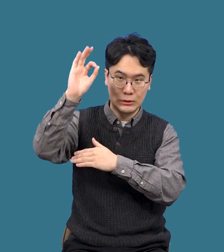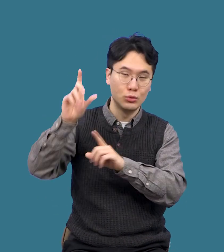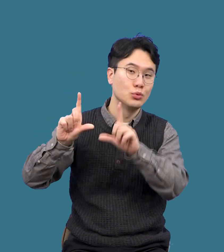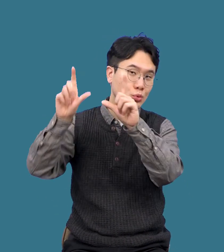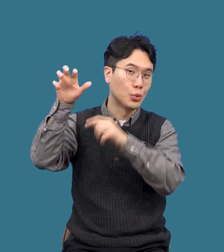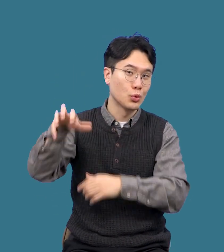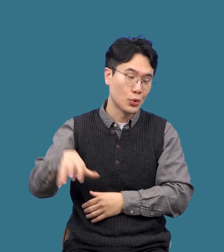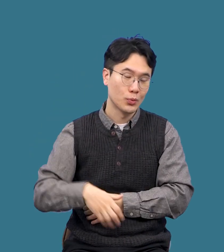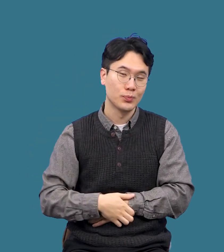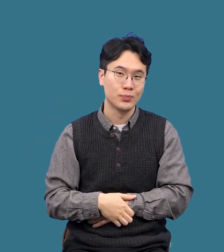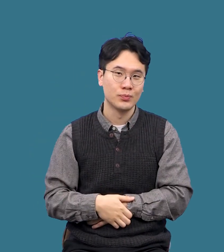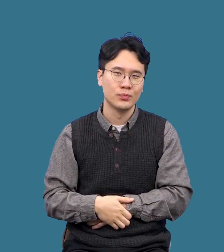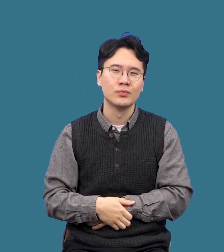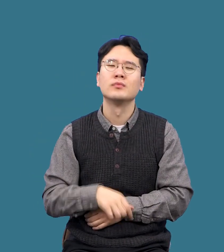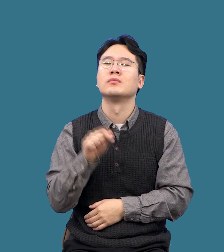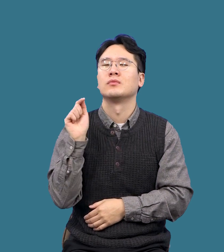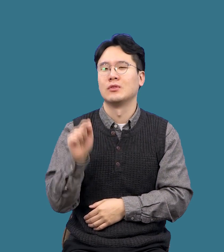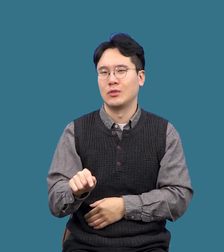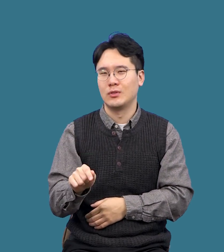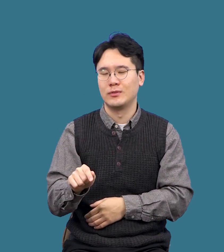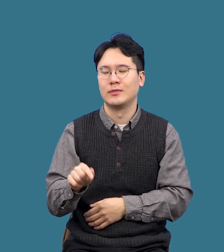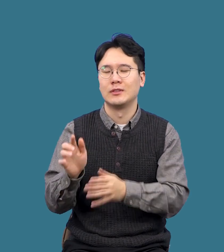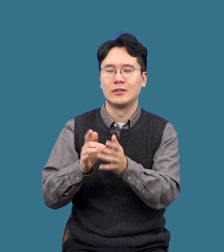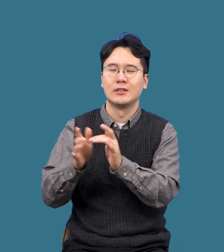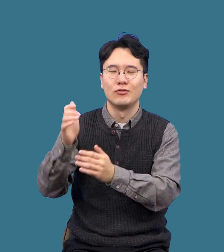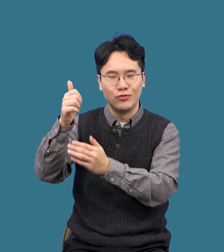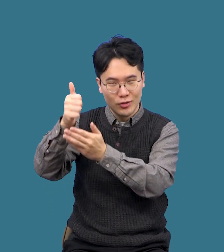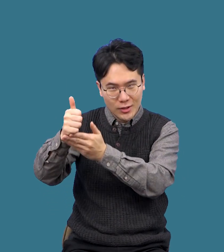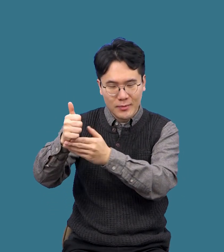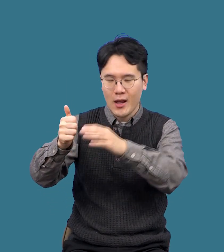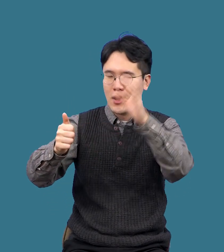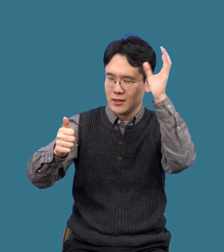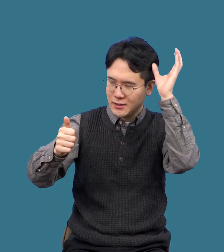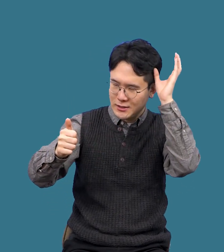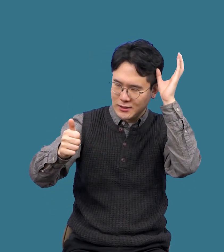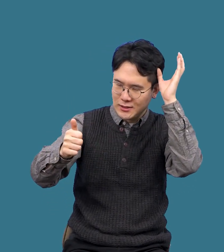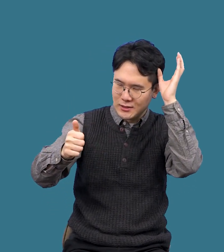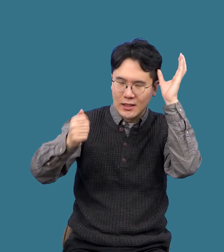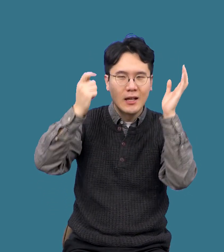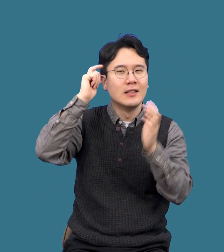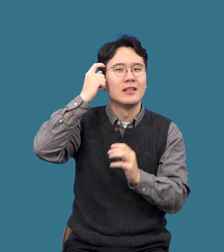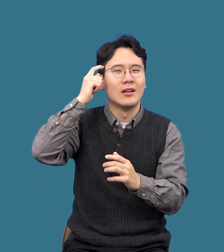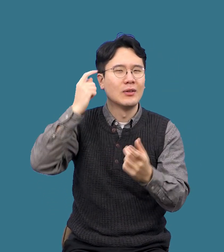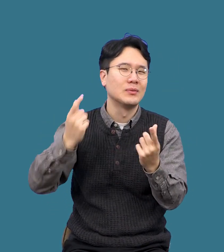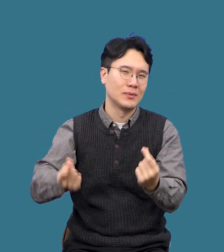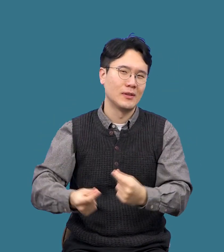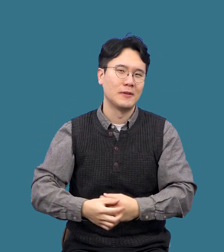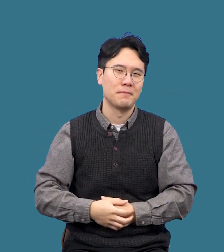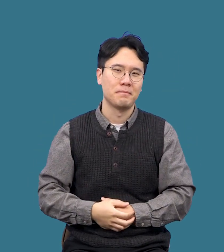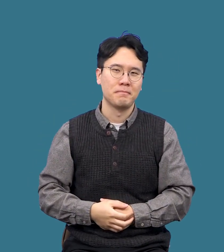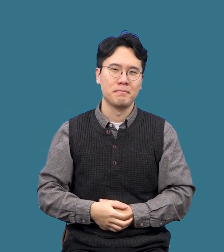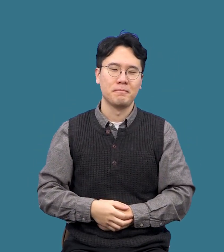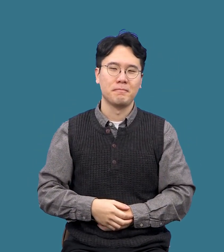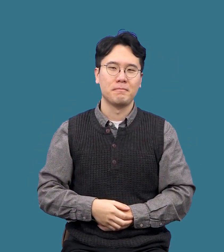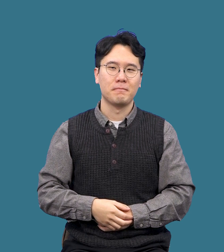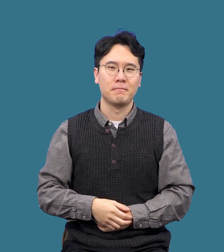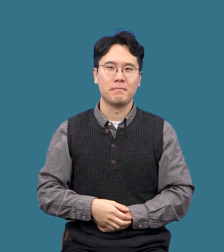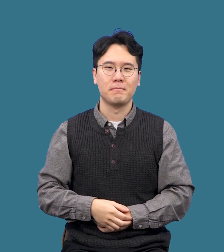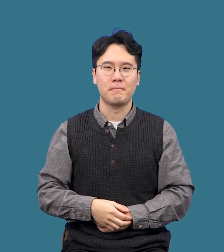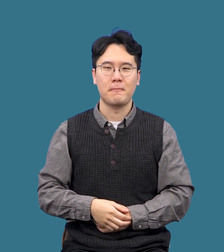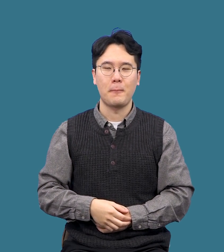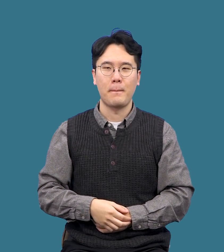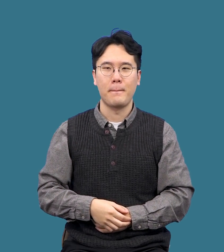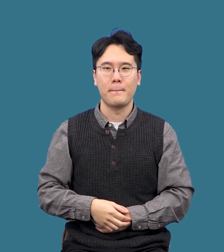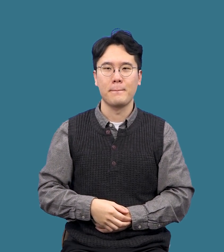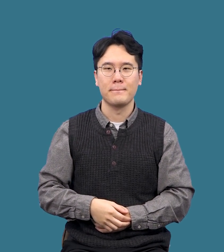그것은 메시아 대망 사상과 일치하는 것입니다. 동쪽으로부터 문을 열고,